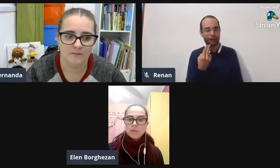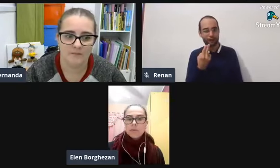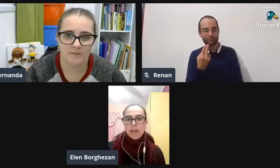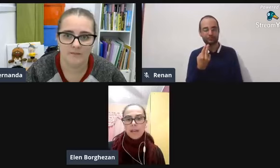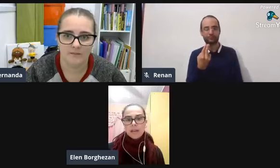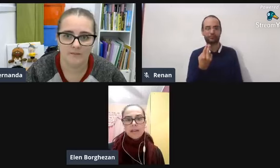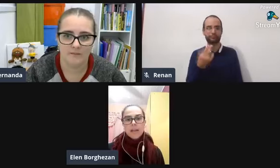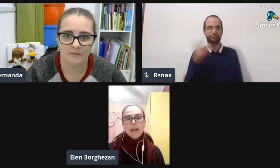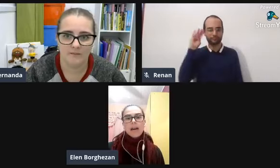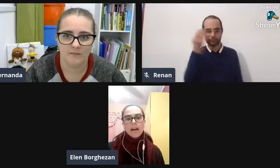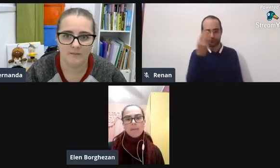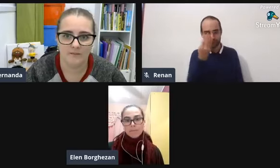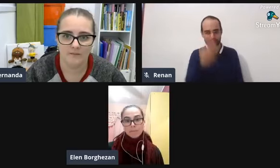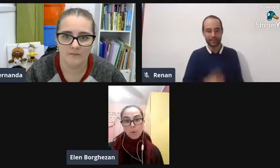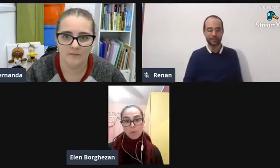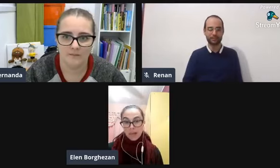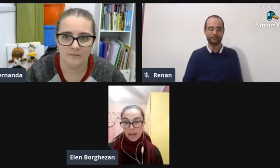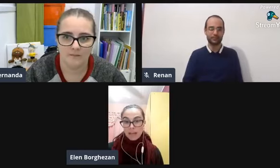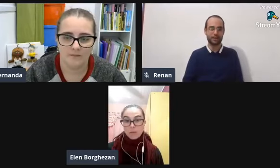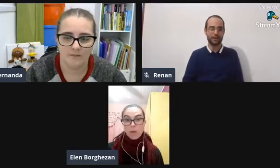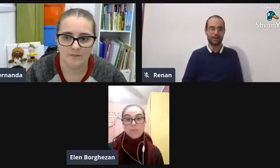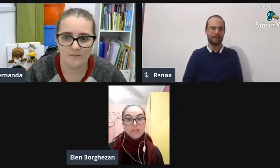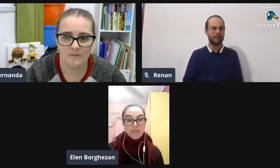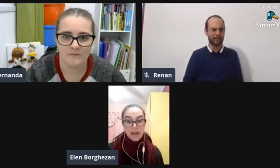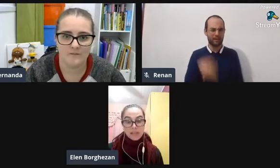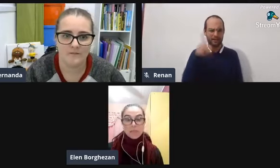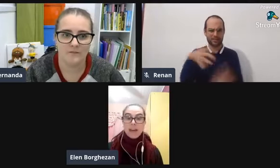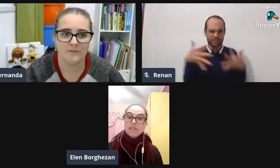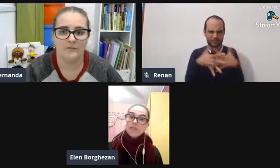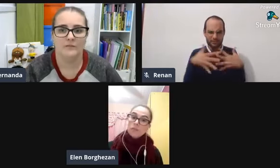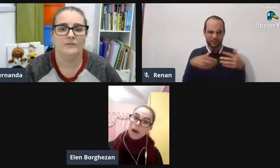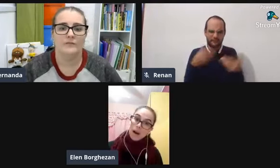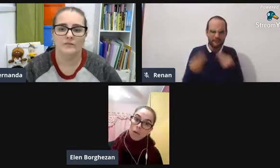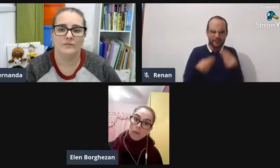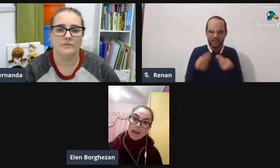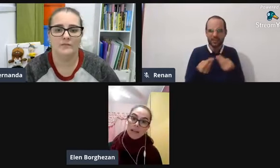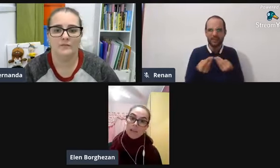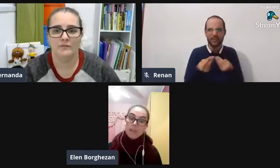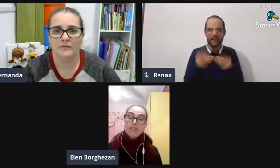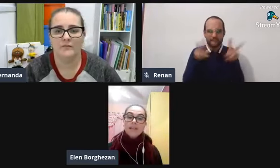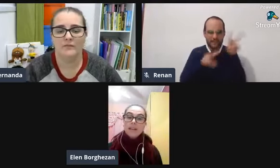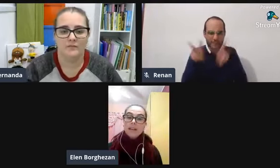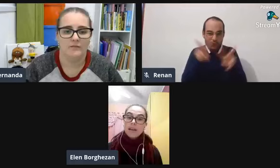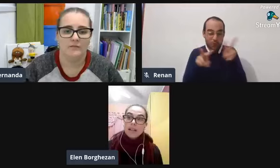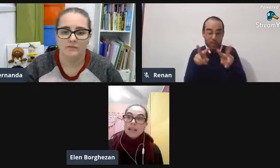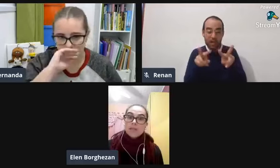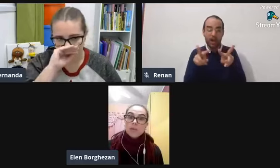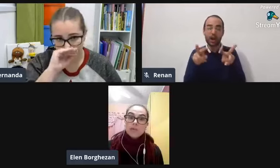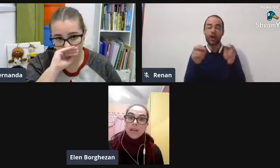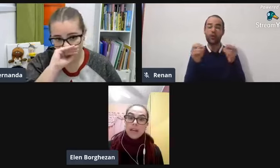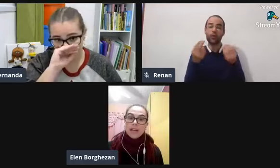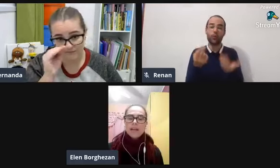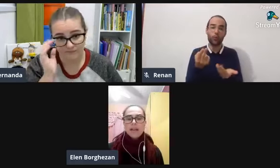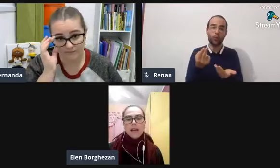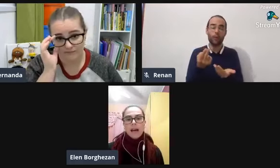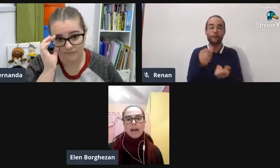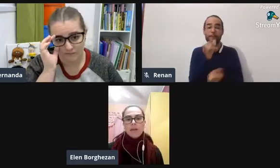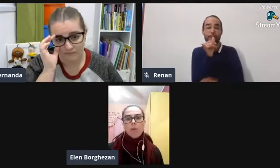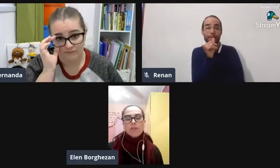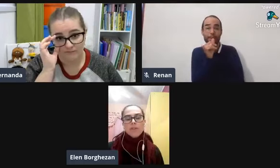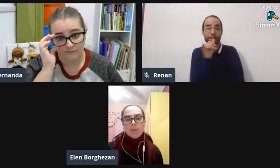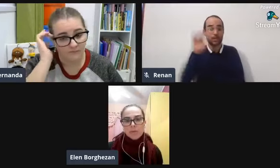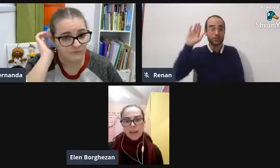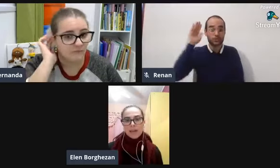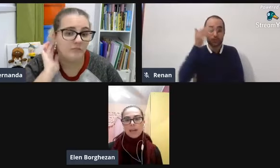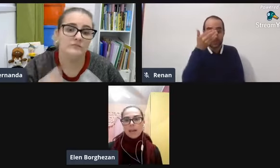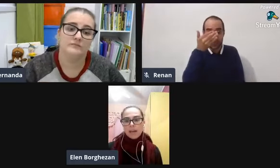a surdo-cegueira, é complicado? Como se faz? Mais visual? O que se tem, que nem da surdo-cegueira,